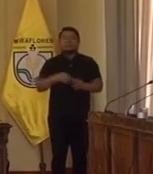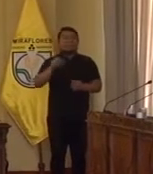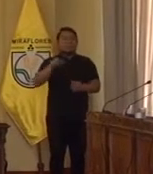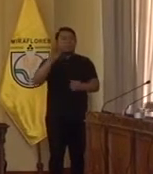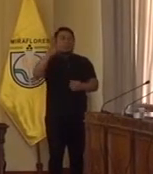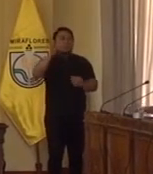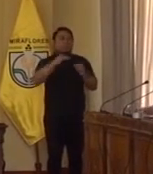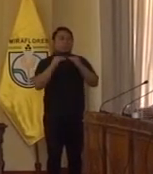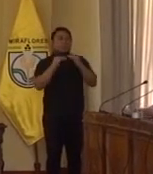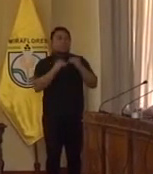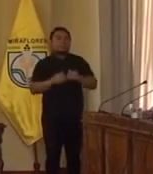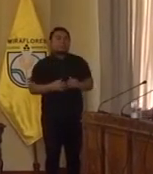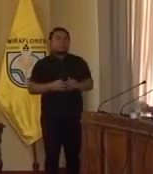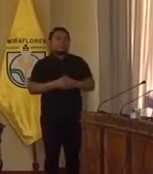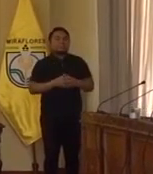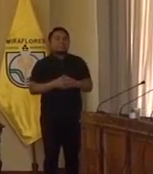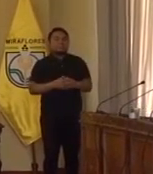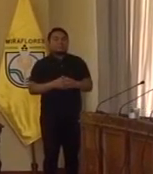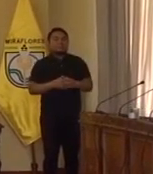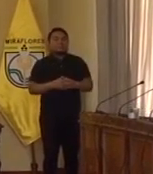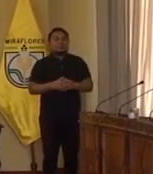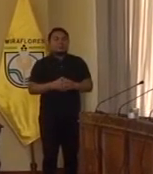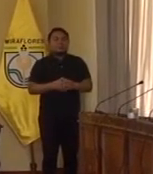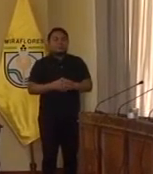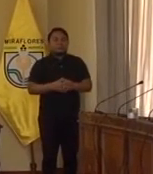Aprobado por unanimidad.